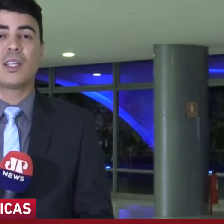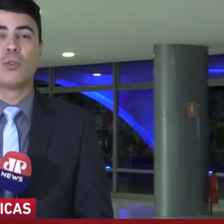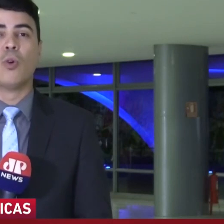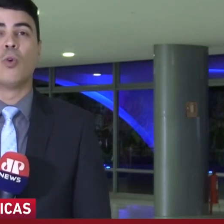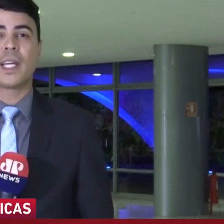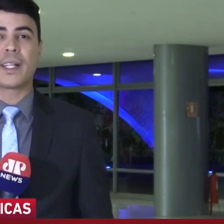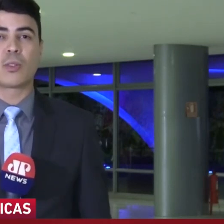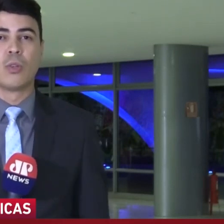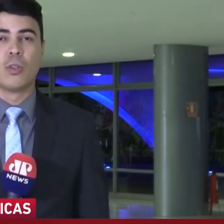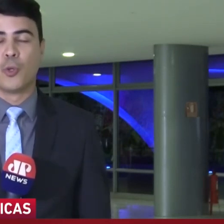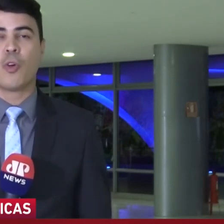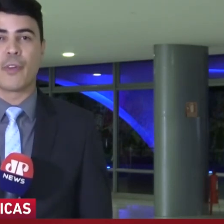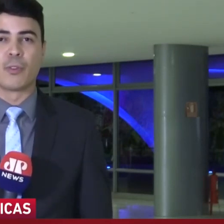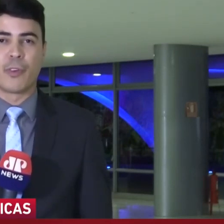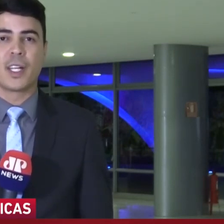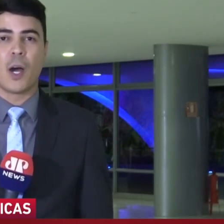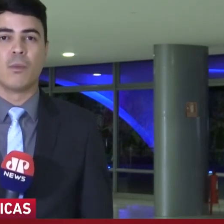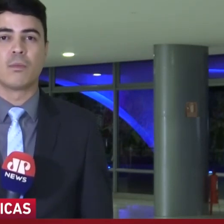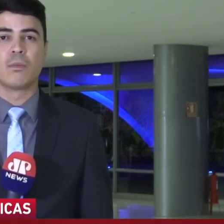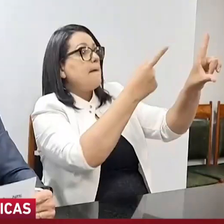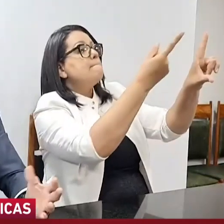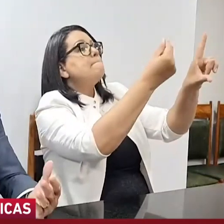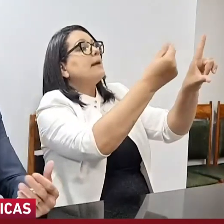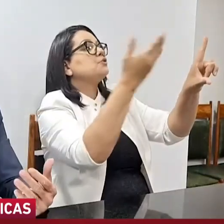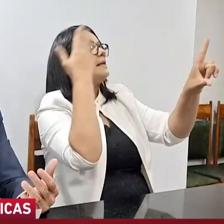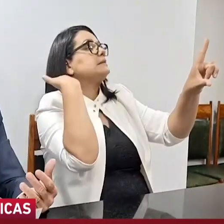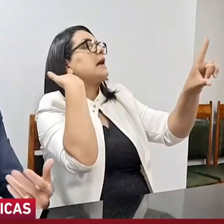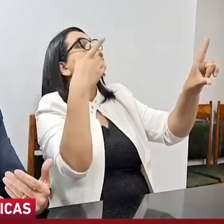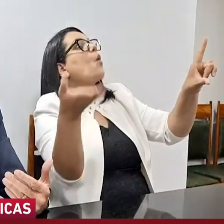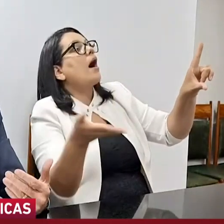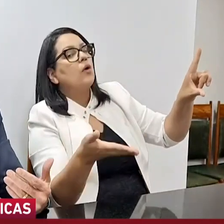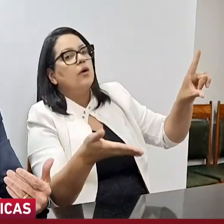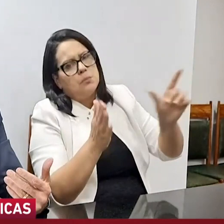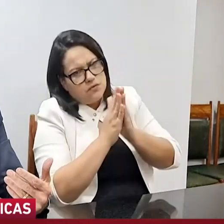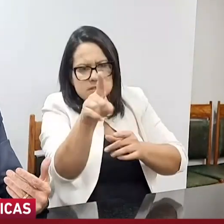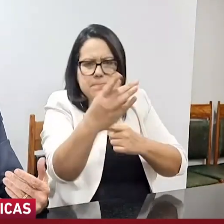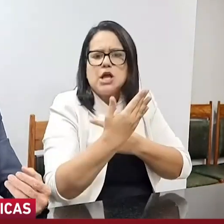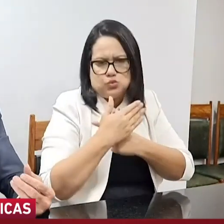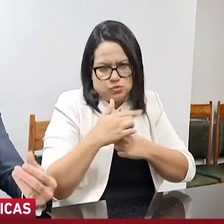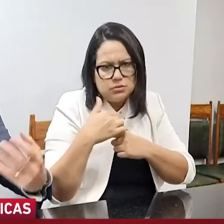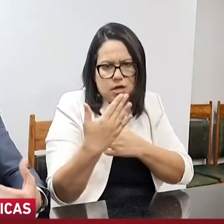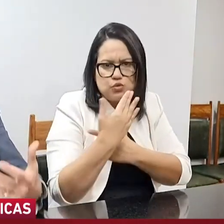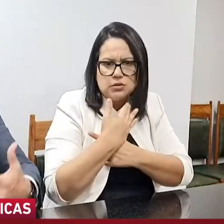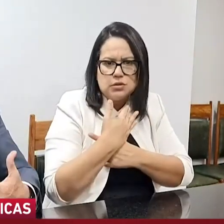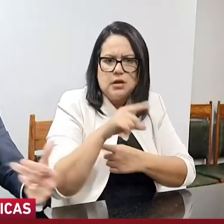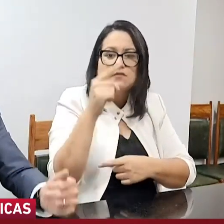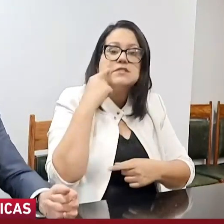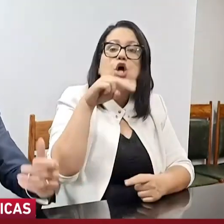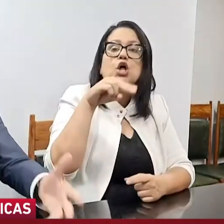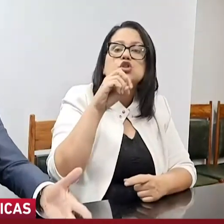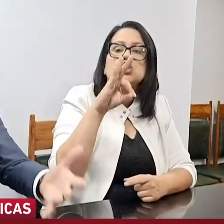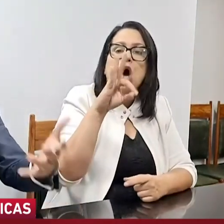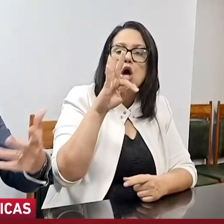está seguindo o decreto do governo federal. Eu peço que vocês nos ajudem. Tá? Guarde notas